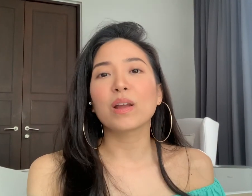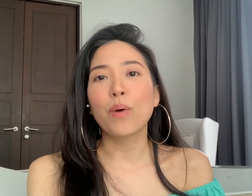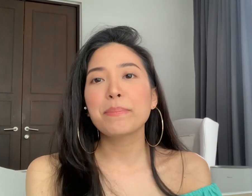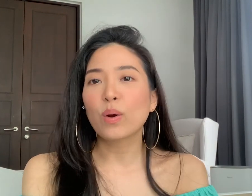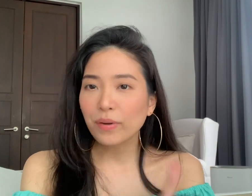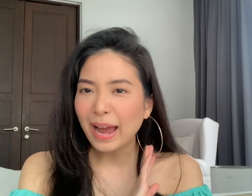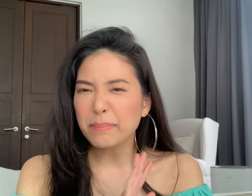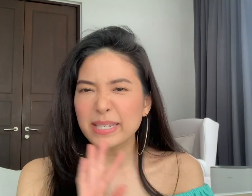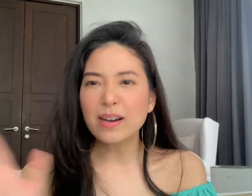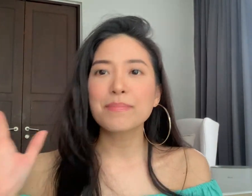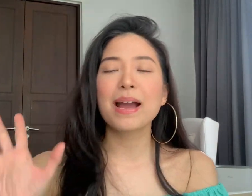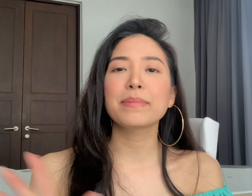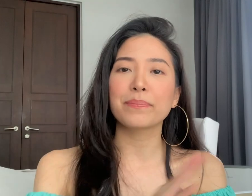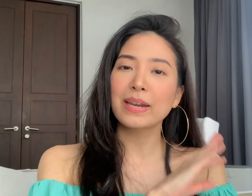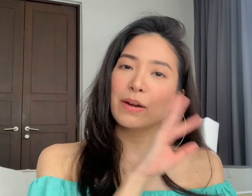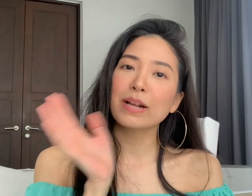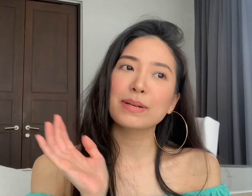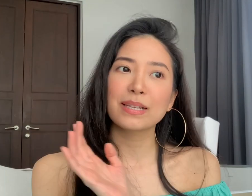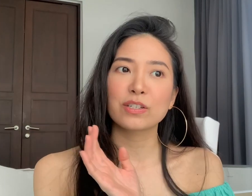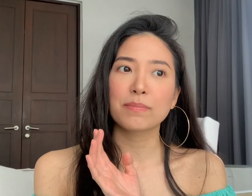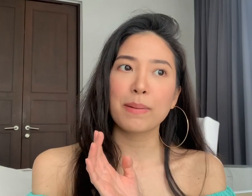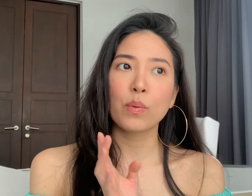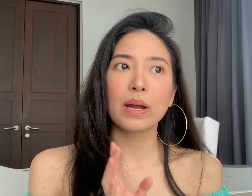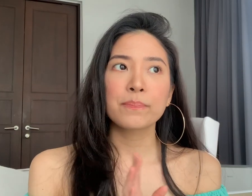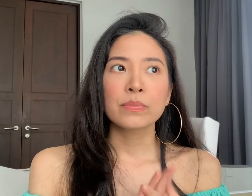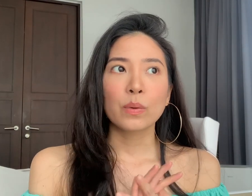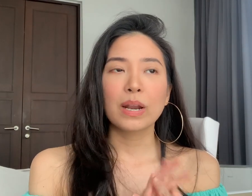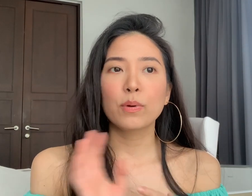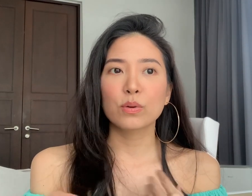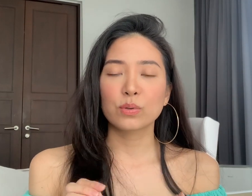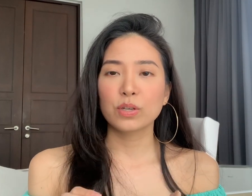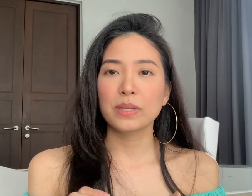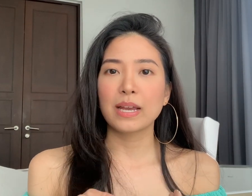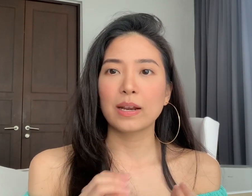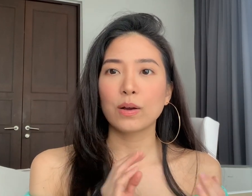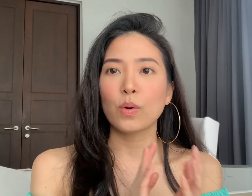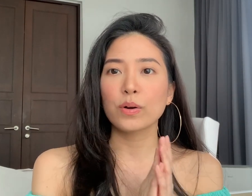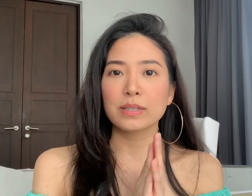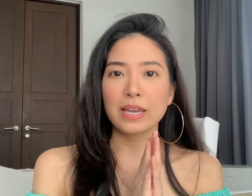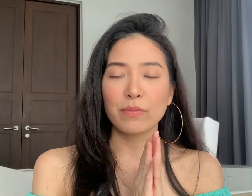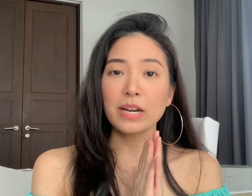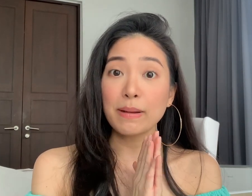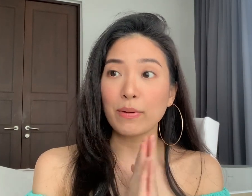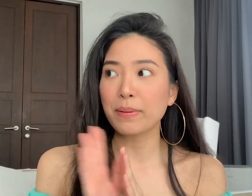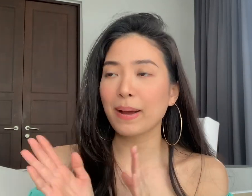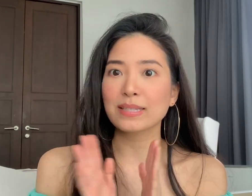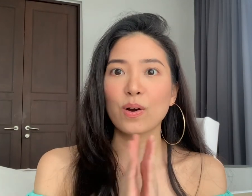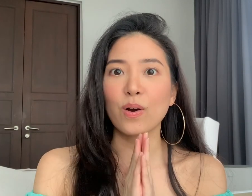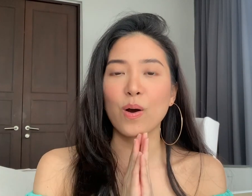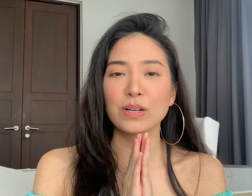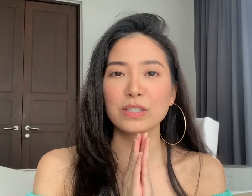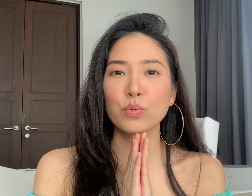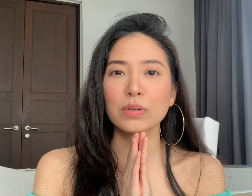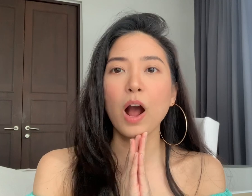เลยว่ามีคนถามมาเยอะมาก ได้ได direct message เยอะมากเพระว่าเวาโรง social mediaทเขาจะเล share some will expect here to be is